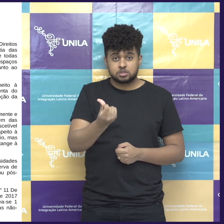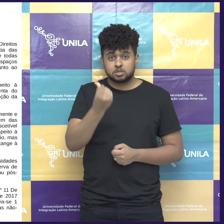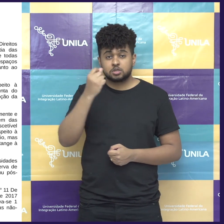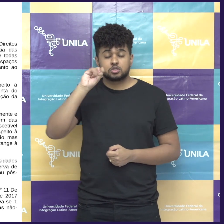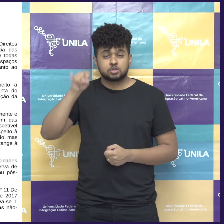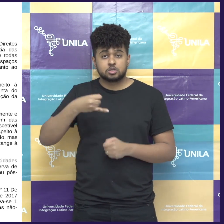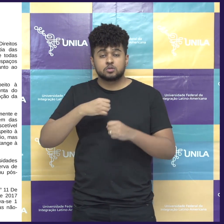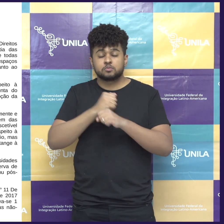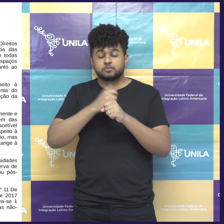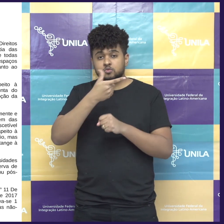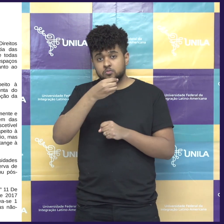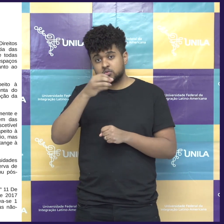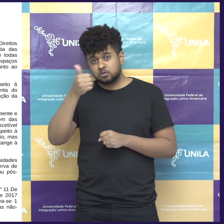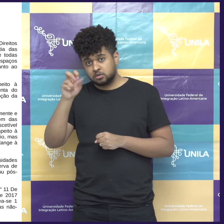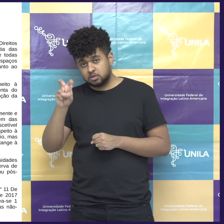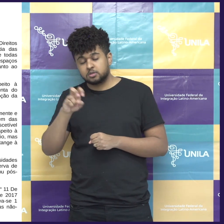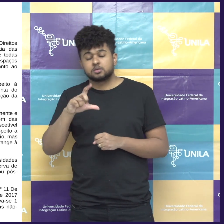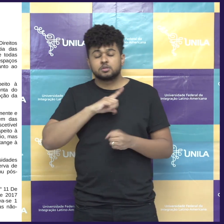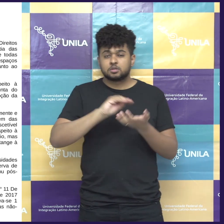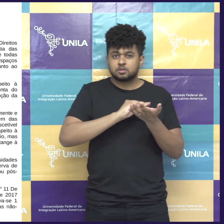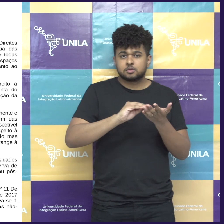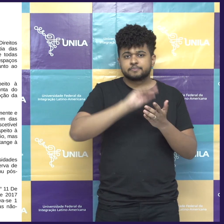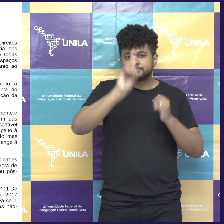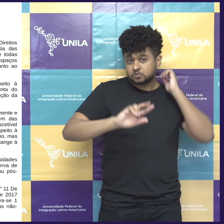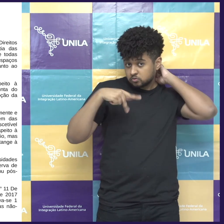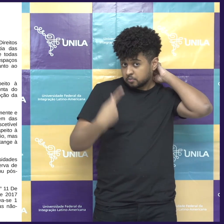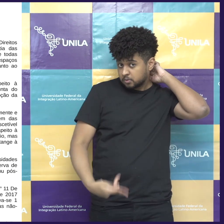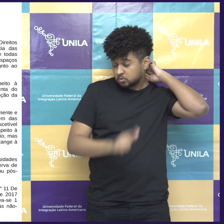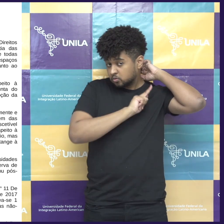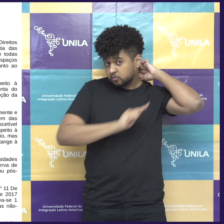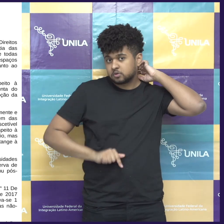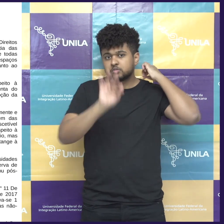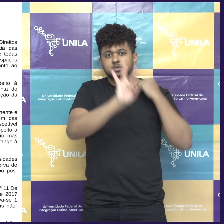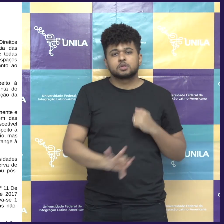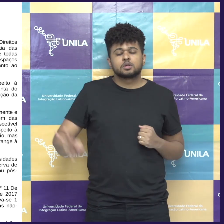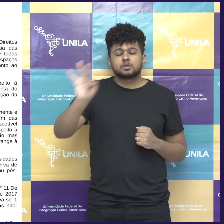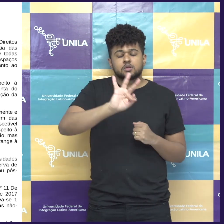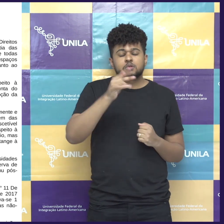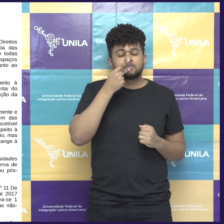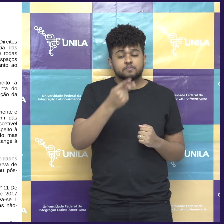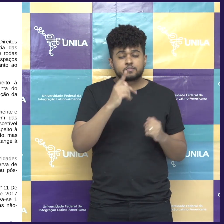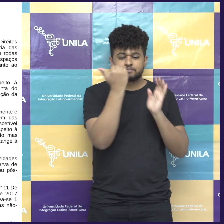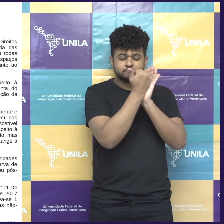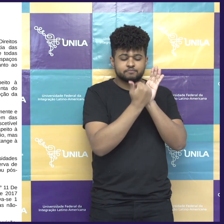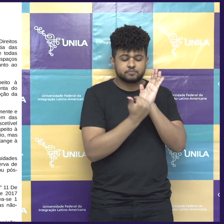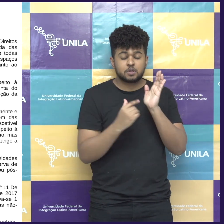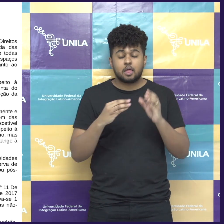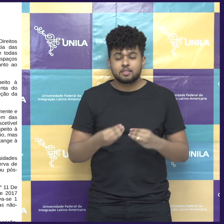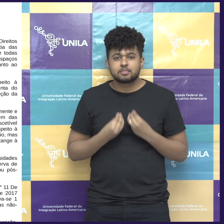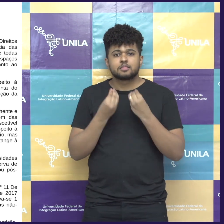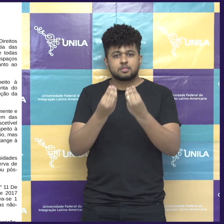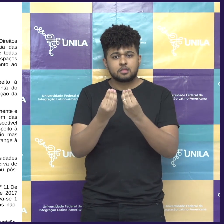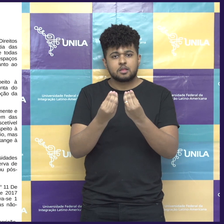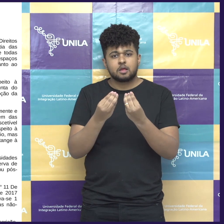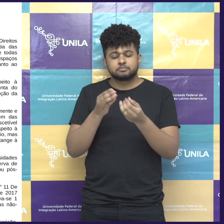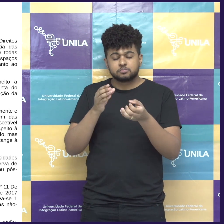16/1/2015, da Secretaria de Direitos Humanos do Governo Federal, que estabelece parâmetros para a garantia das